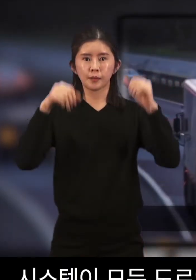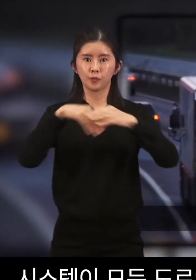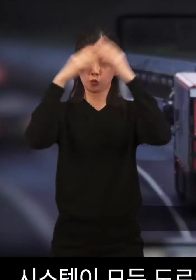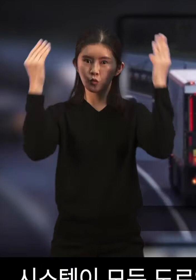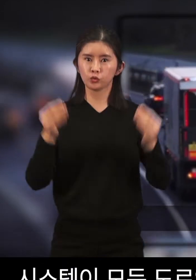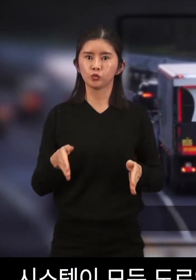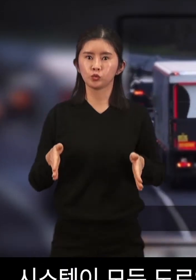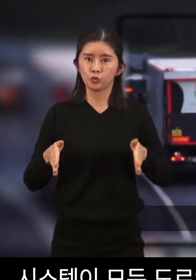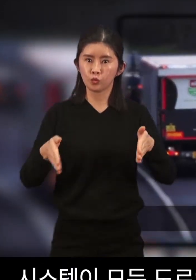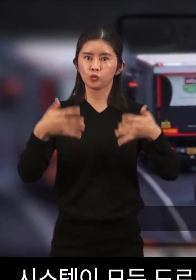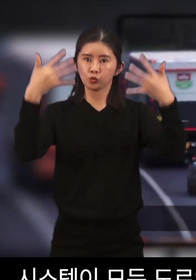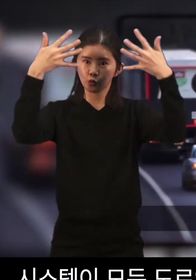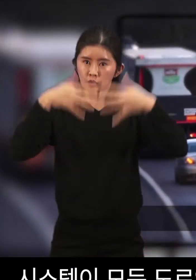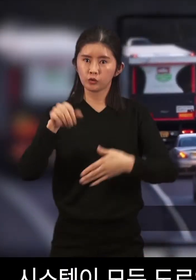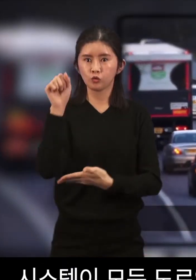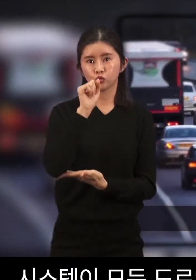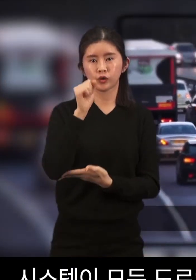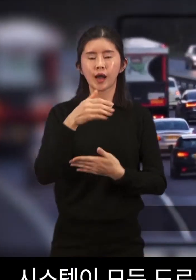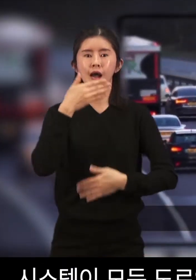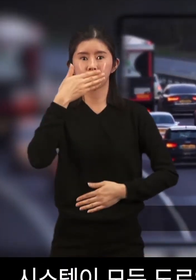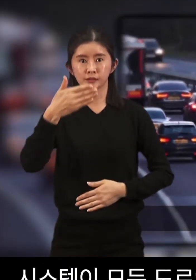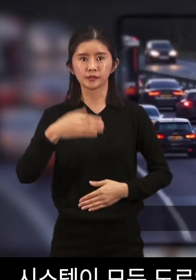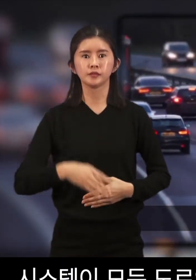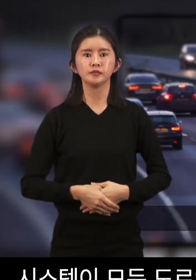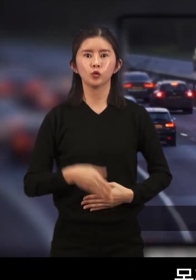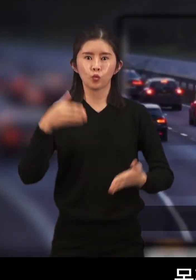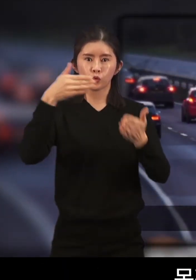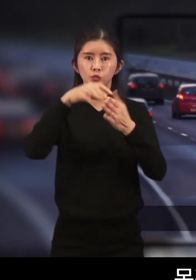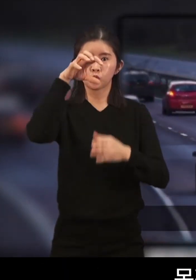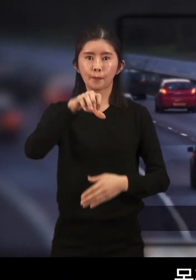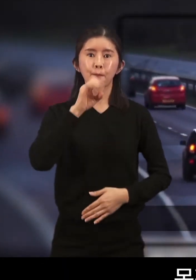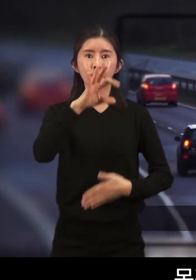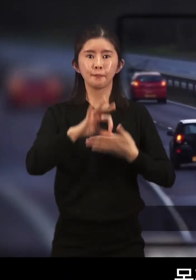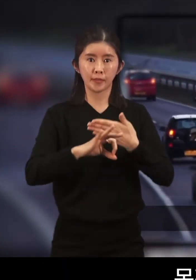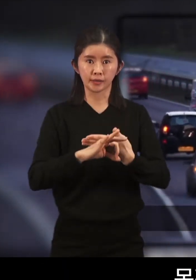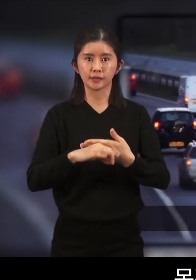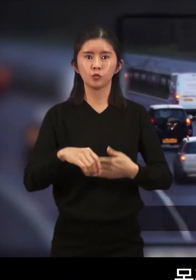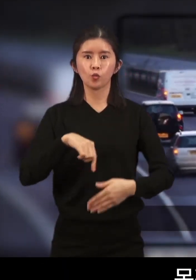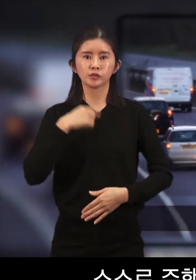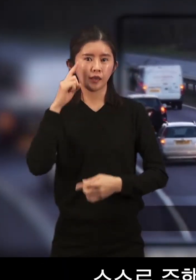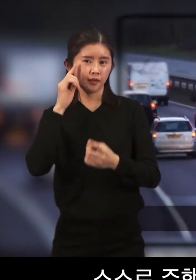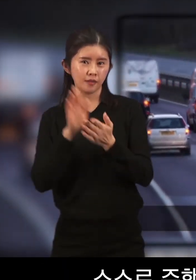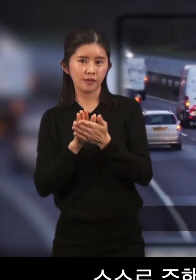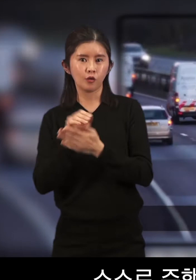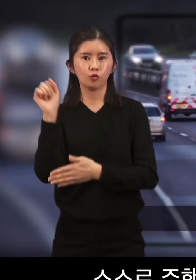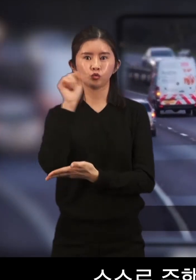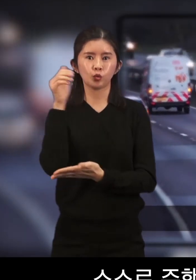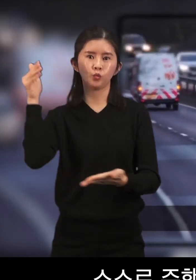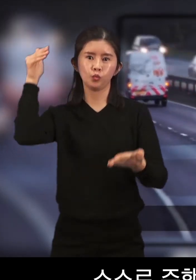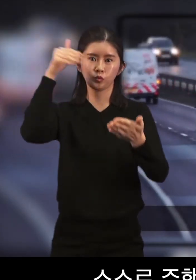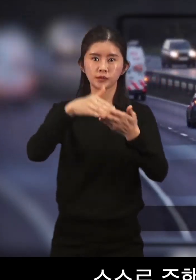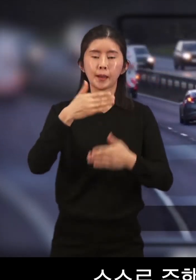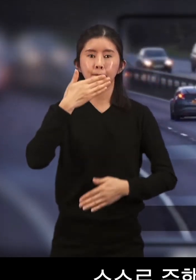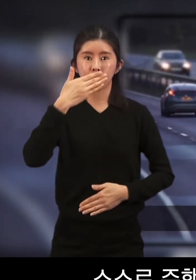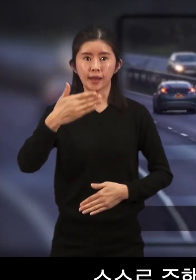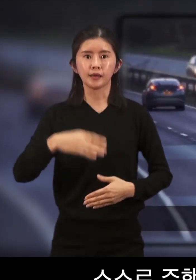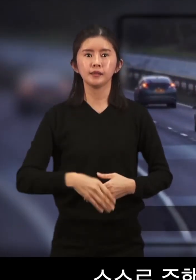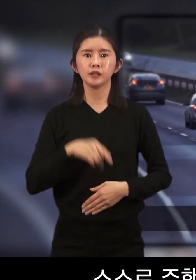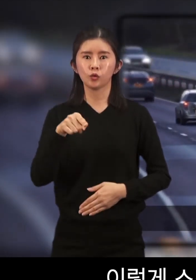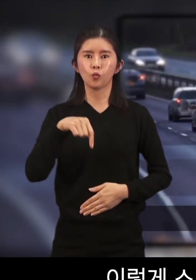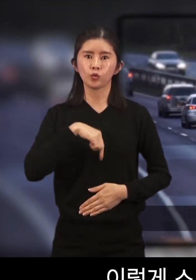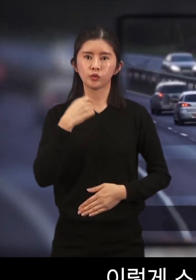시스템이 모든 도로와 조건화에서 운전이 가능하기에 목적지만 말한다면 스스로 주행을 하여 도착하게 됩니다.